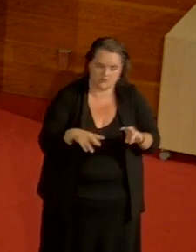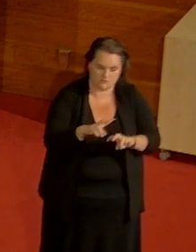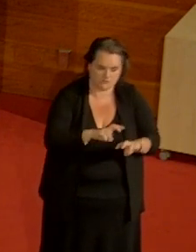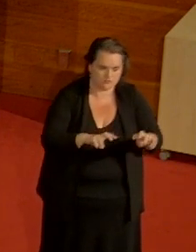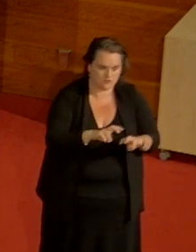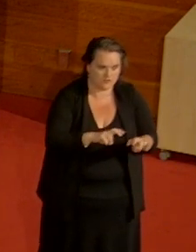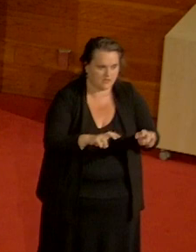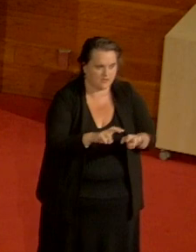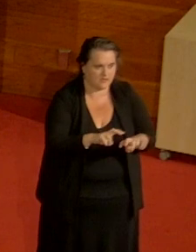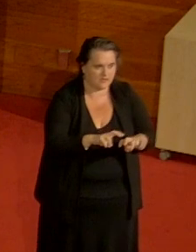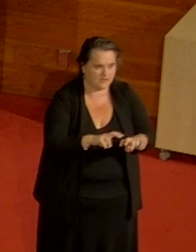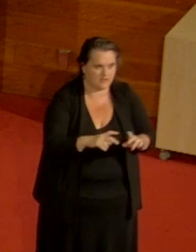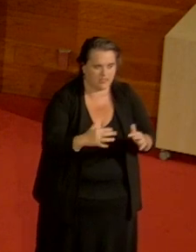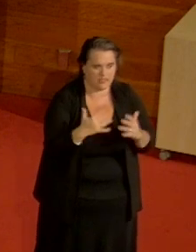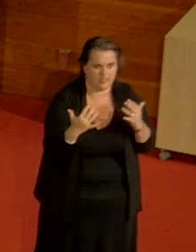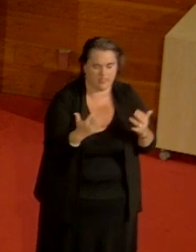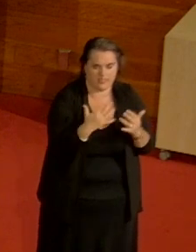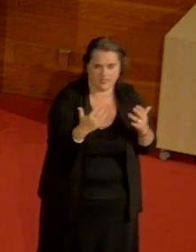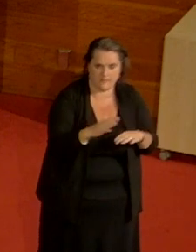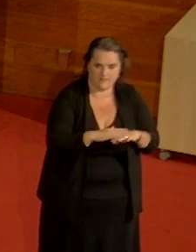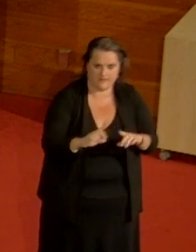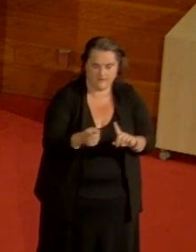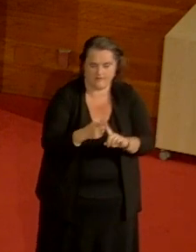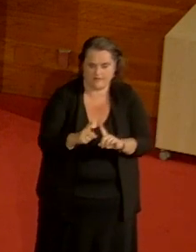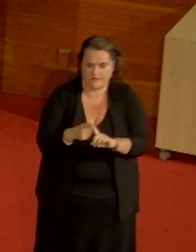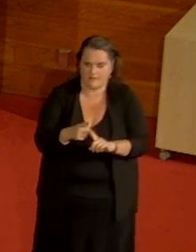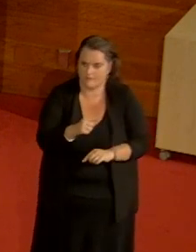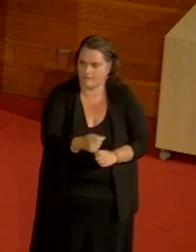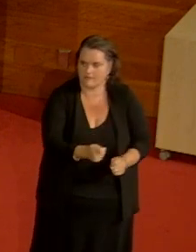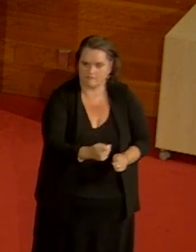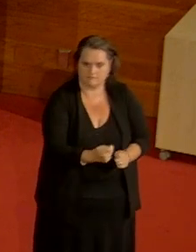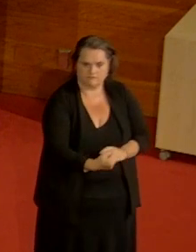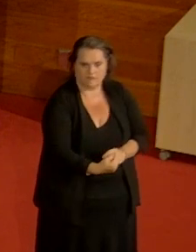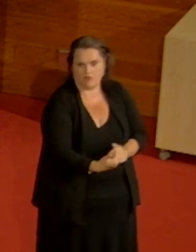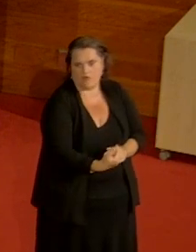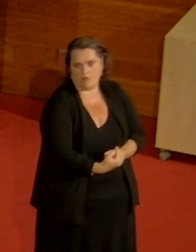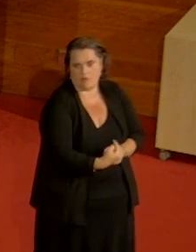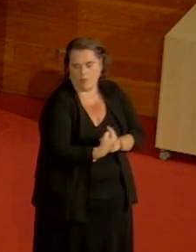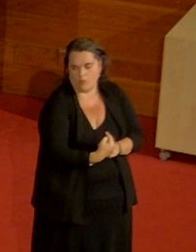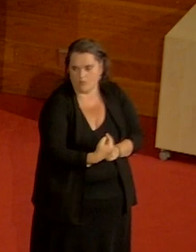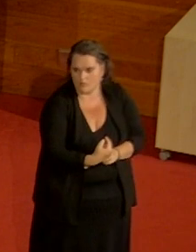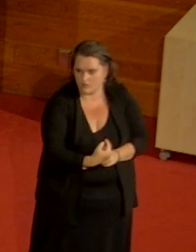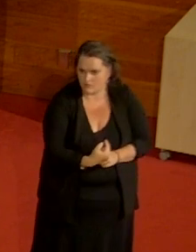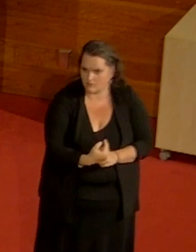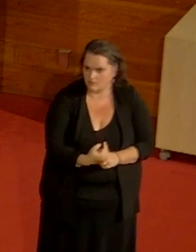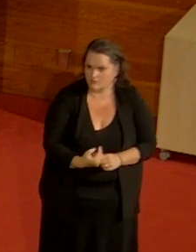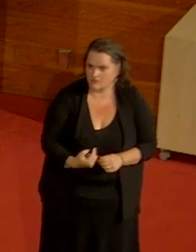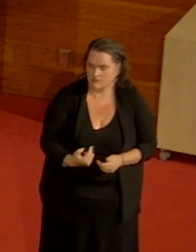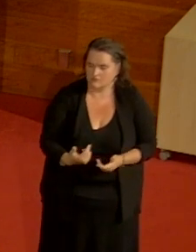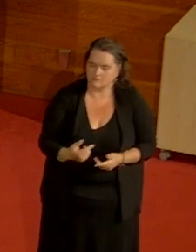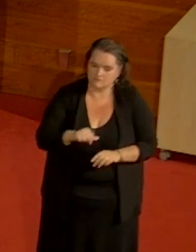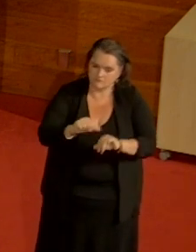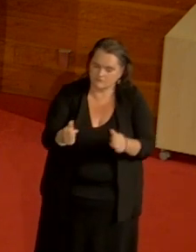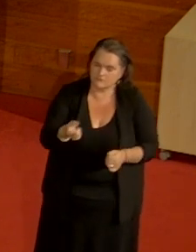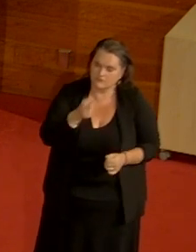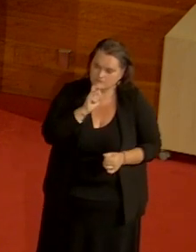en lo que vamos en lo que vamos encontrando Entonces no sé un poco de qué eh manera